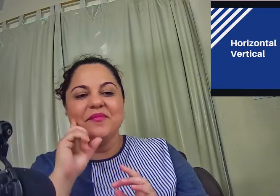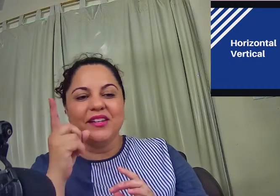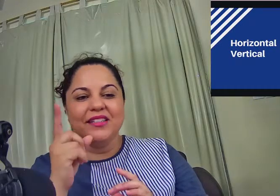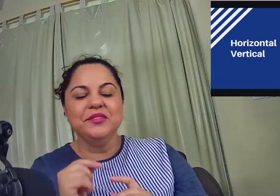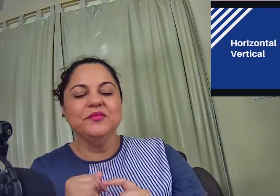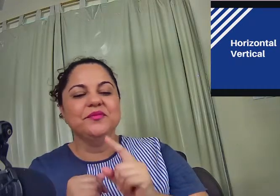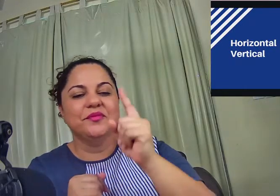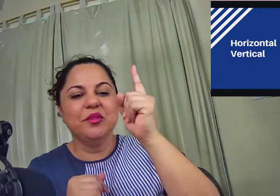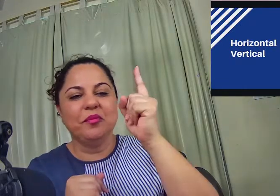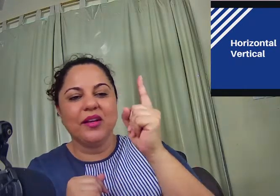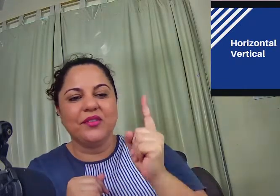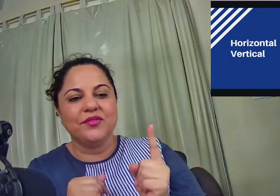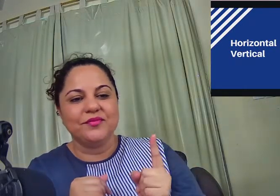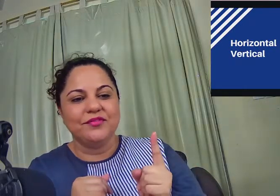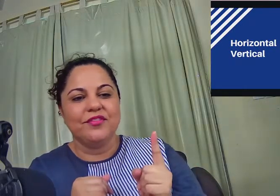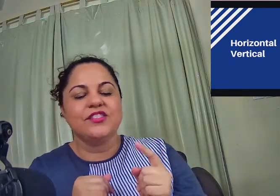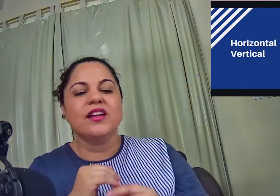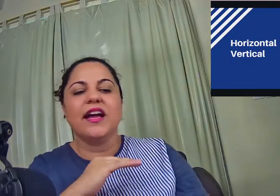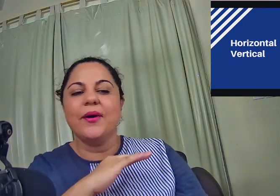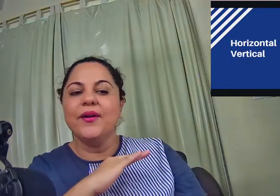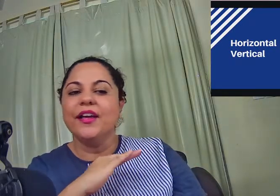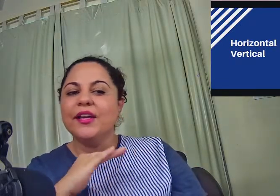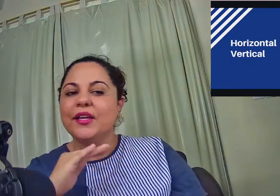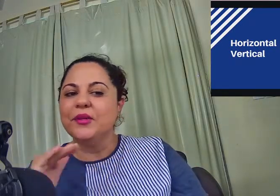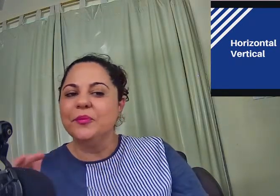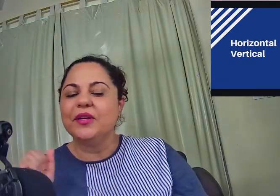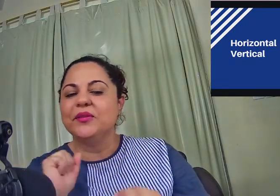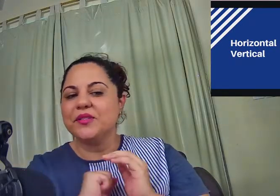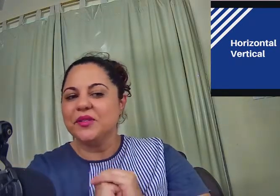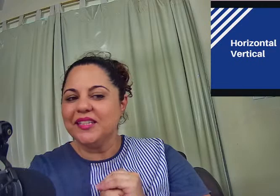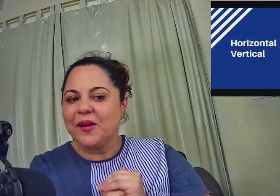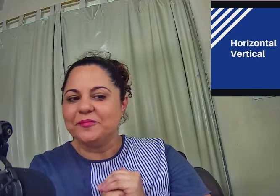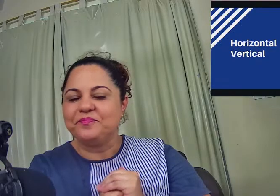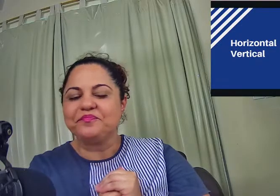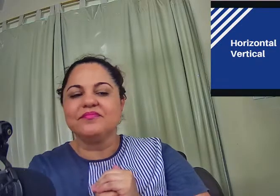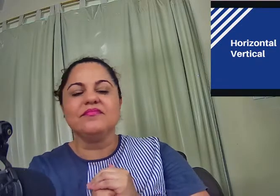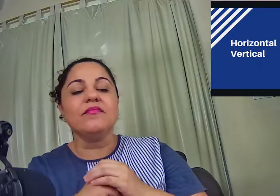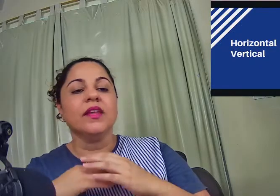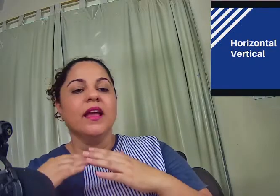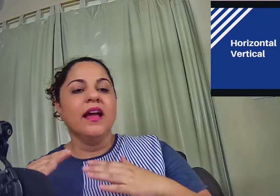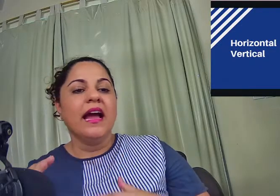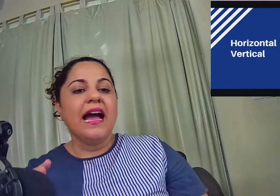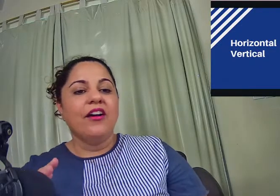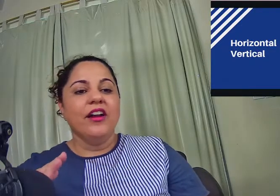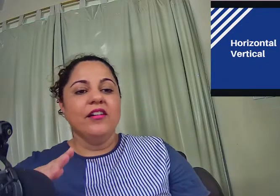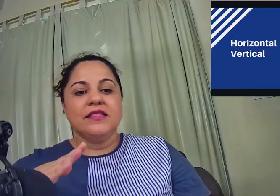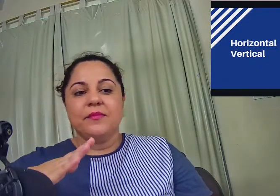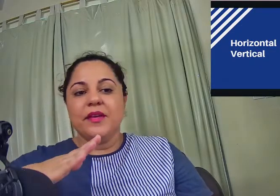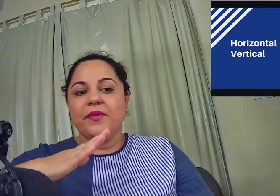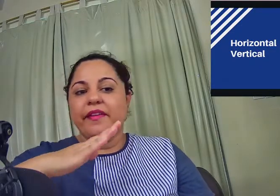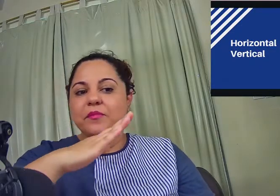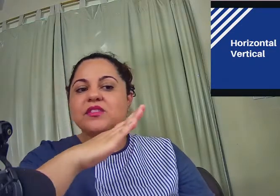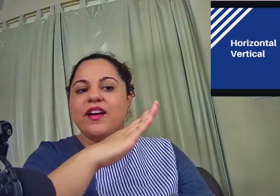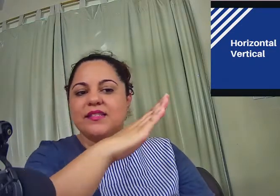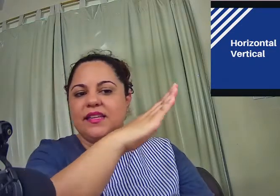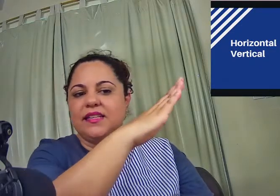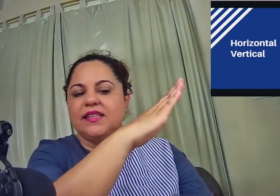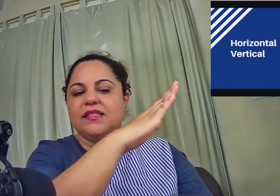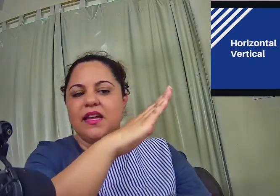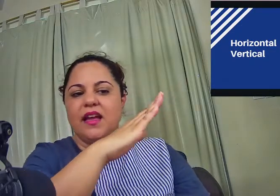Lembrando do plano vertical e do plano horizontal. Agora nós também podemos fazer, existem